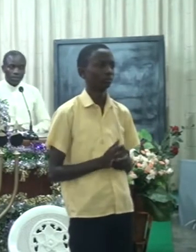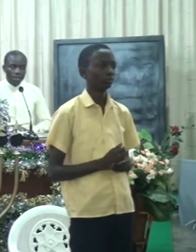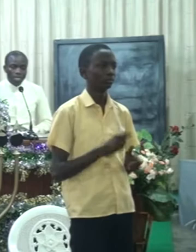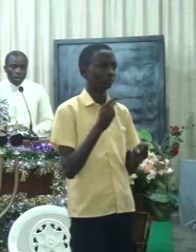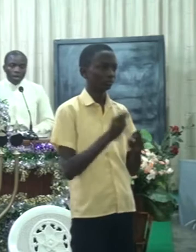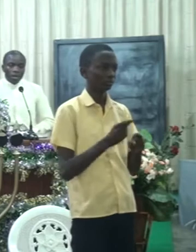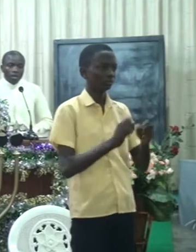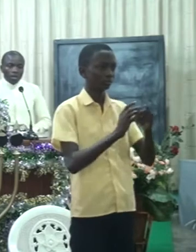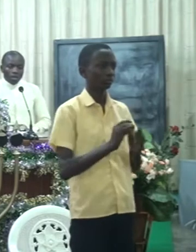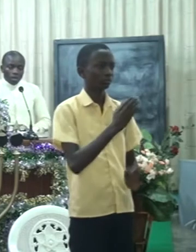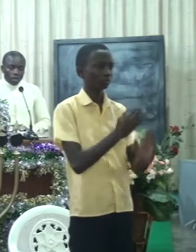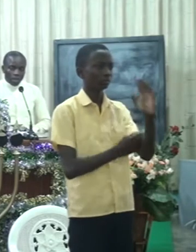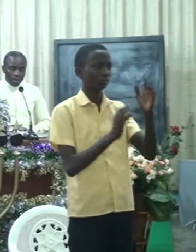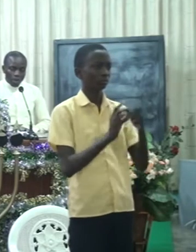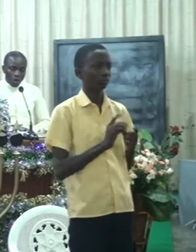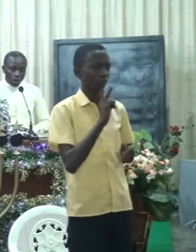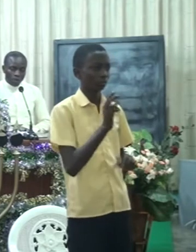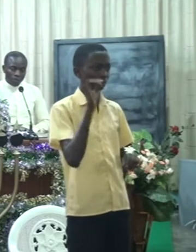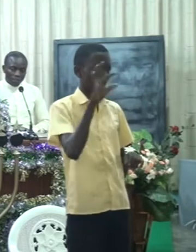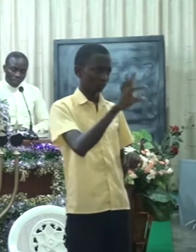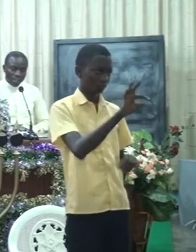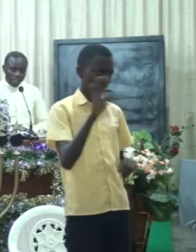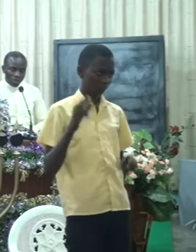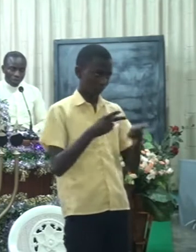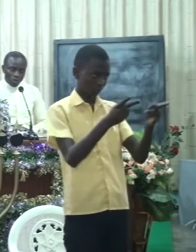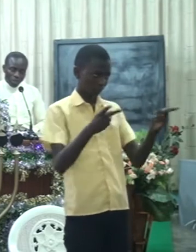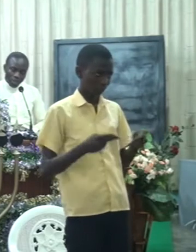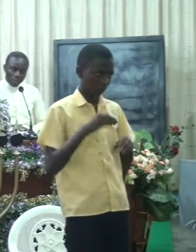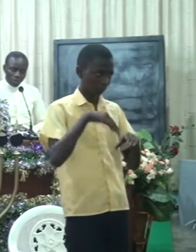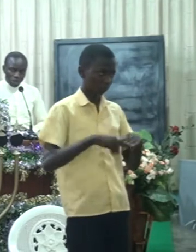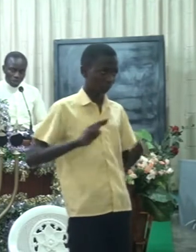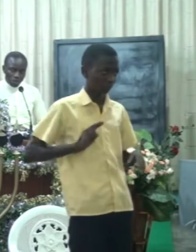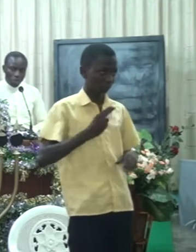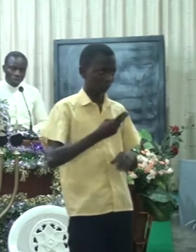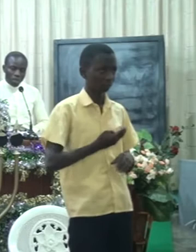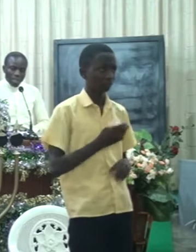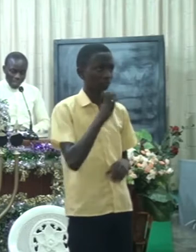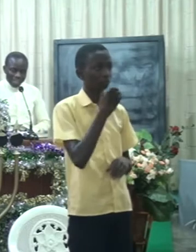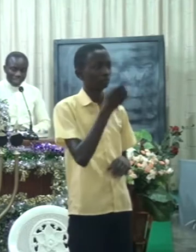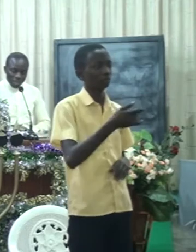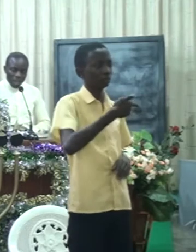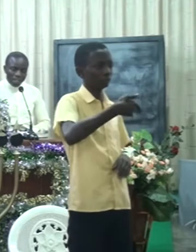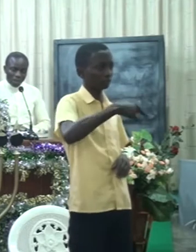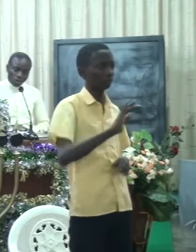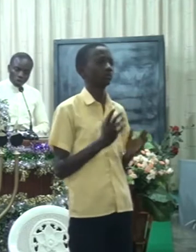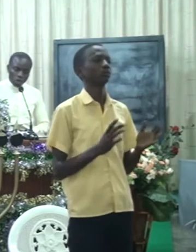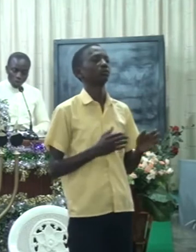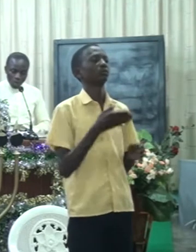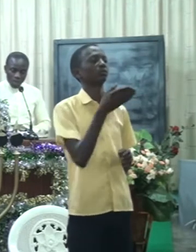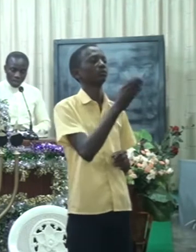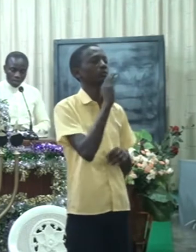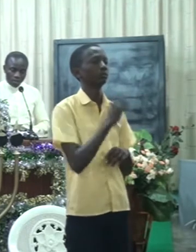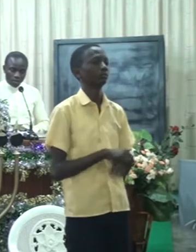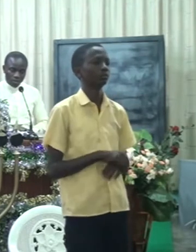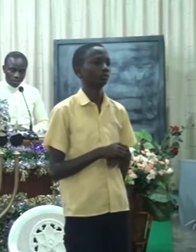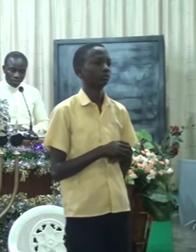nous aide. Que la parole des vérités de Dieu puisse trouver la place dans de nous. Et c'est cela, c'est dont ils nous ont rompu,